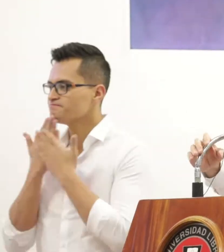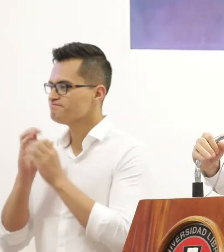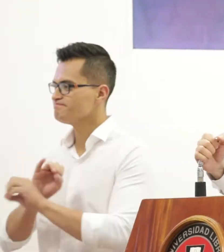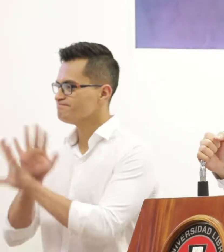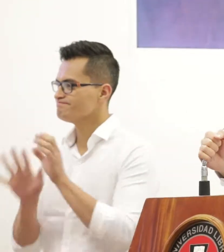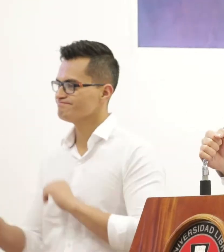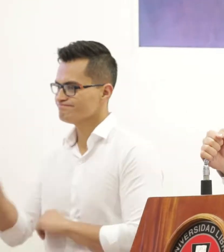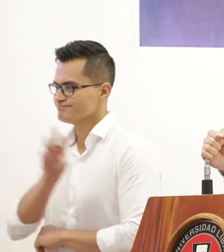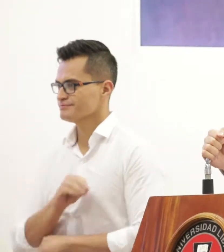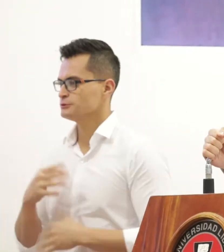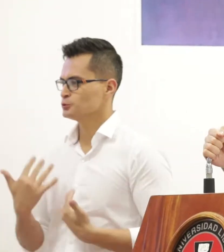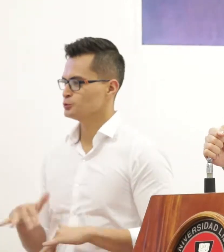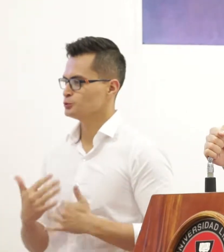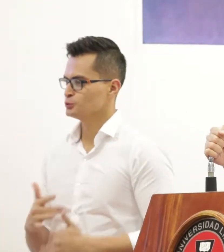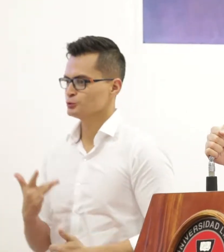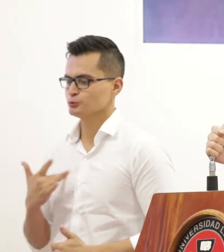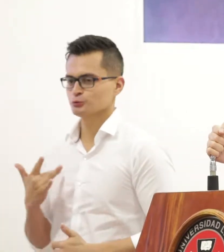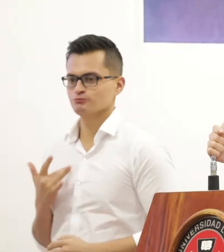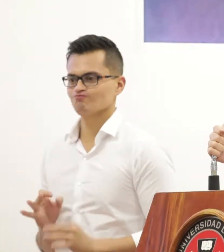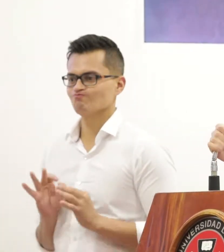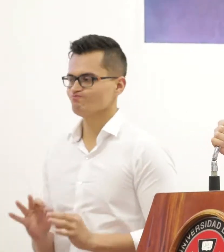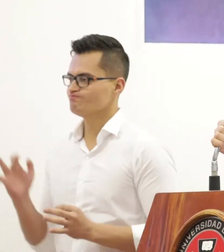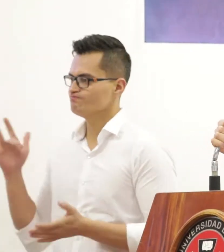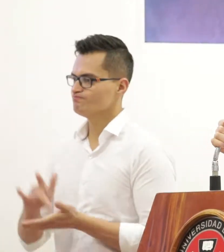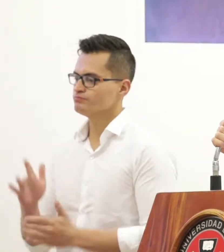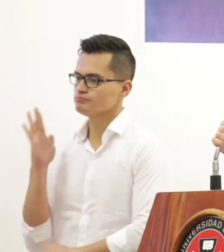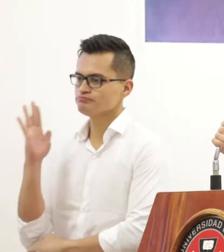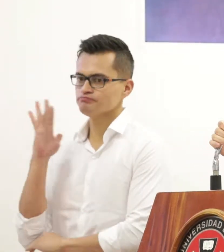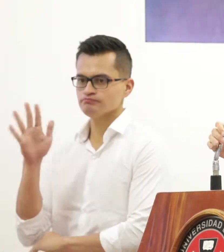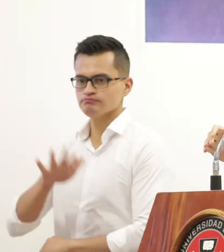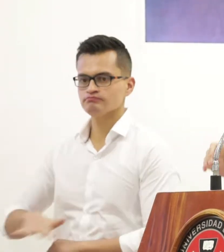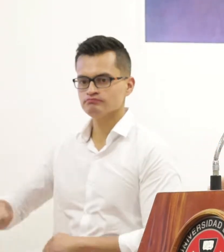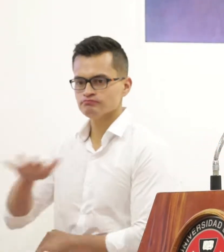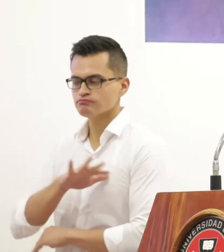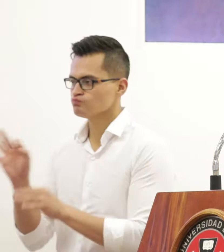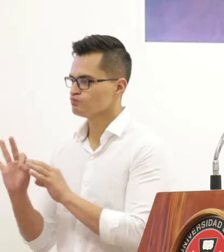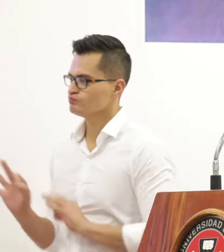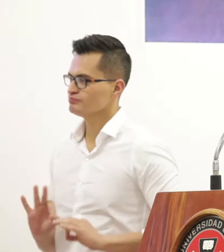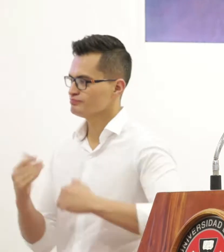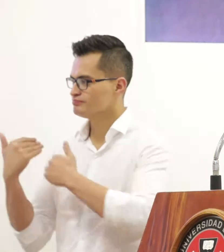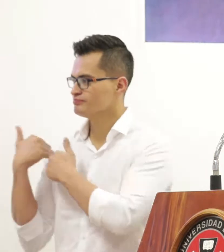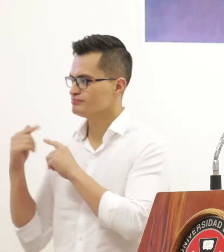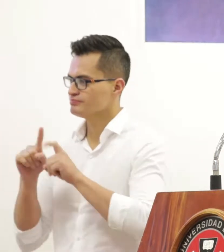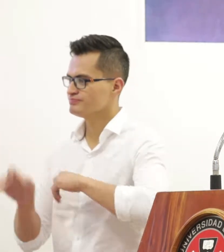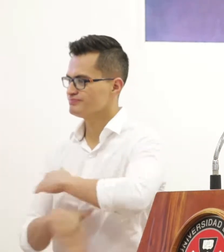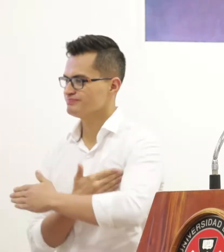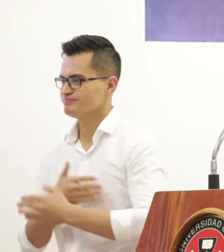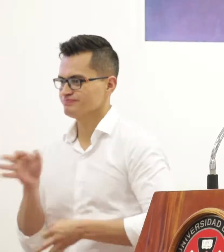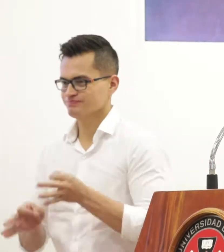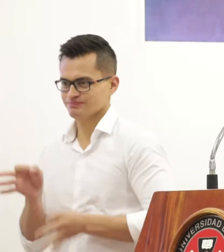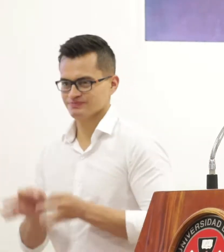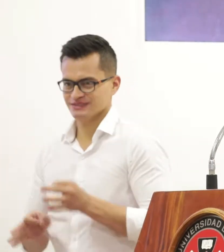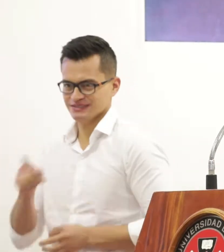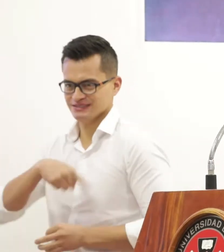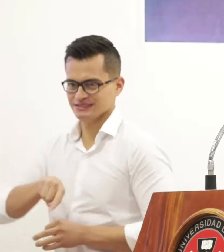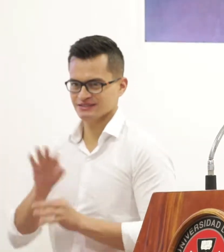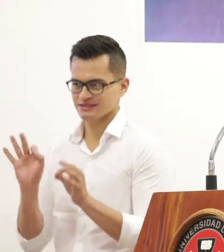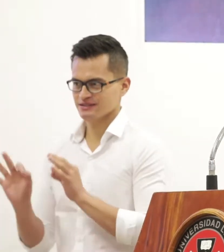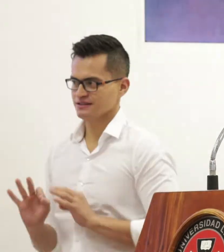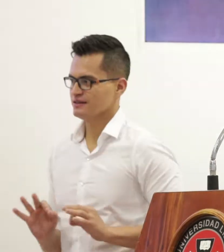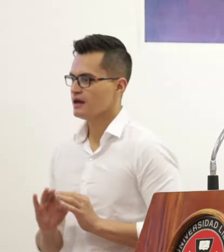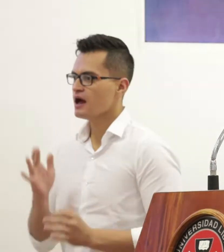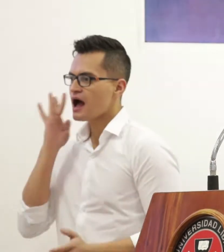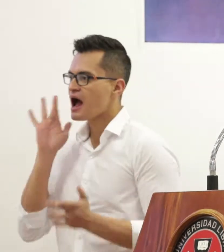días a todos. Qué grato y qué honor estar en este primer foro regional organizado por el Ministerio de Justicia alrededor de esta